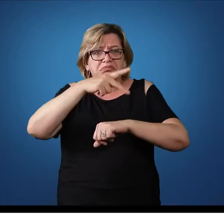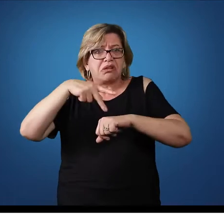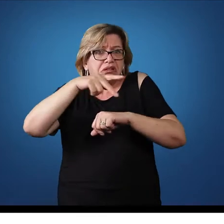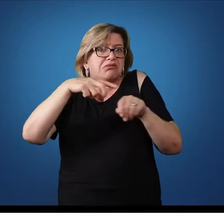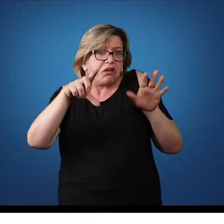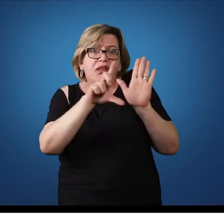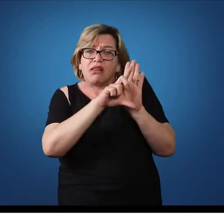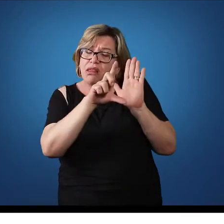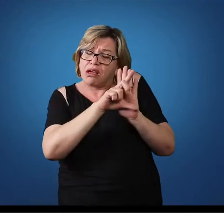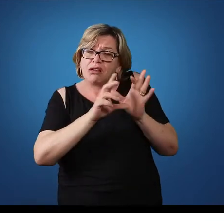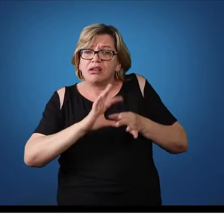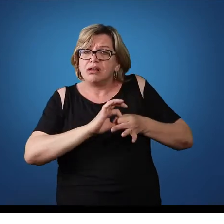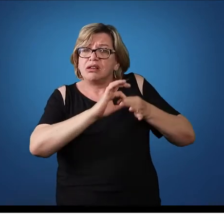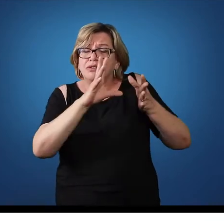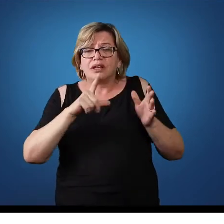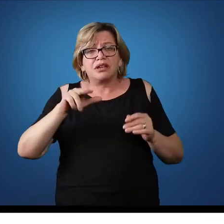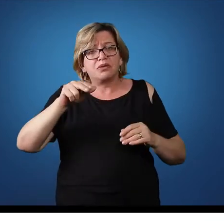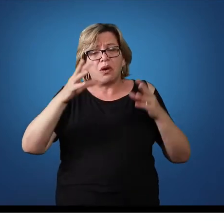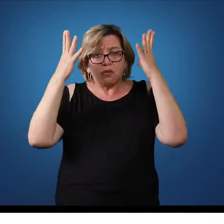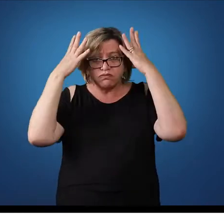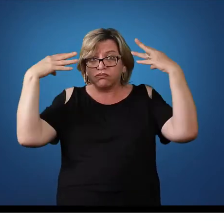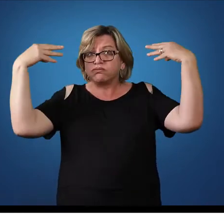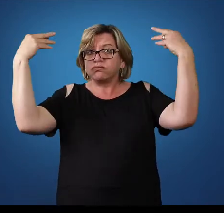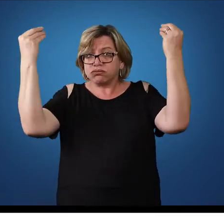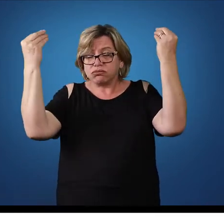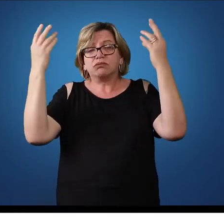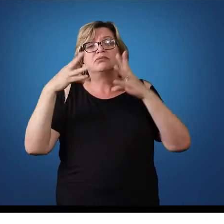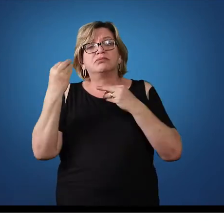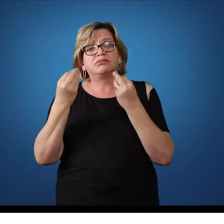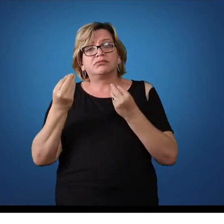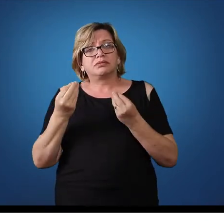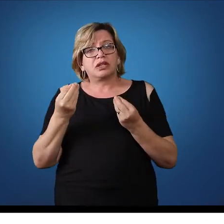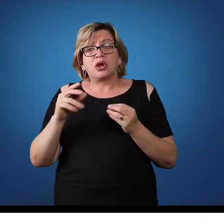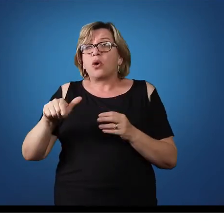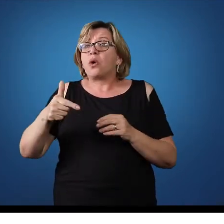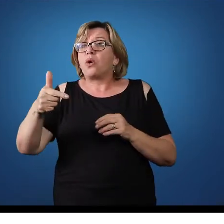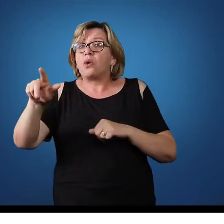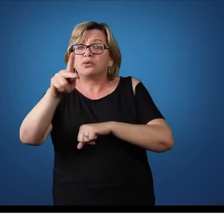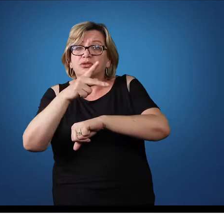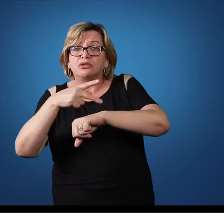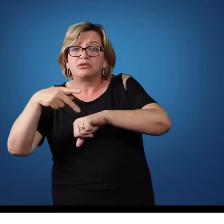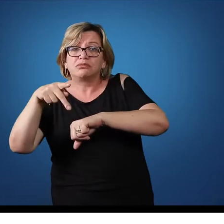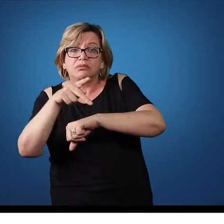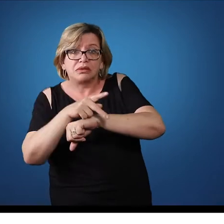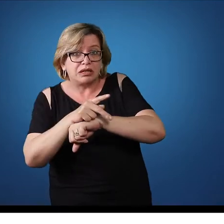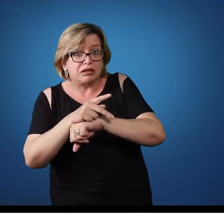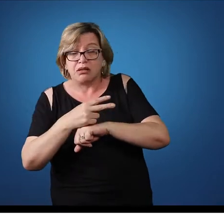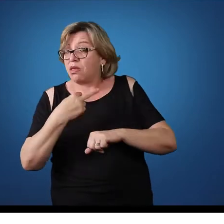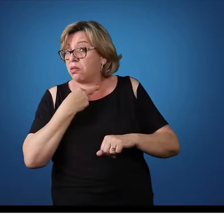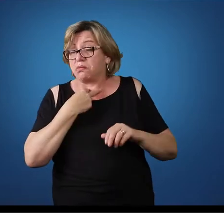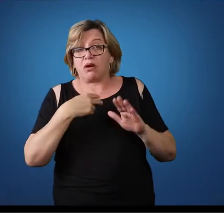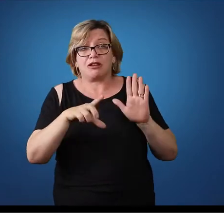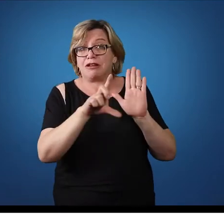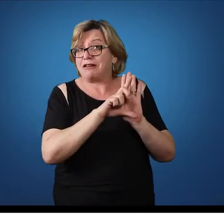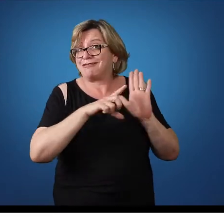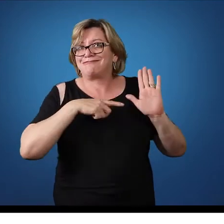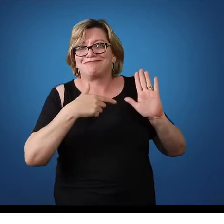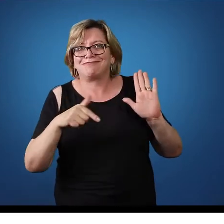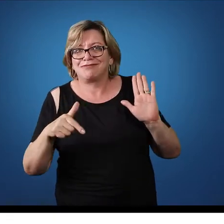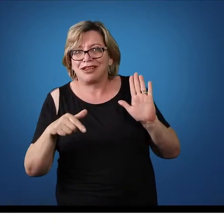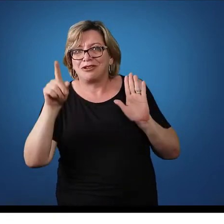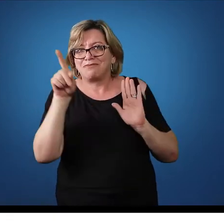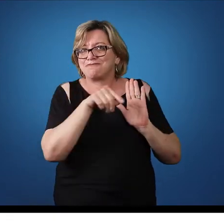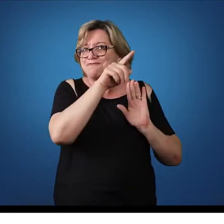como, por exemplo, na Holanda. Em alguns países, como sendo ilegal, como, por exemplo, no Brasil. Alguns grupos,